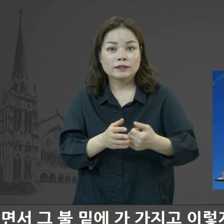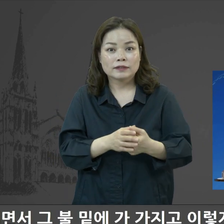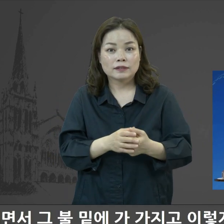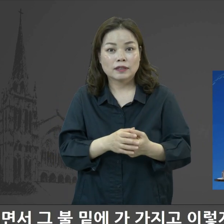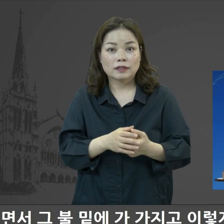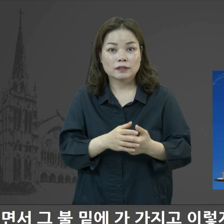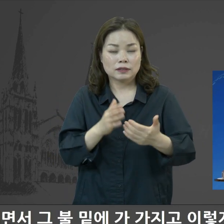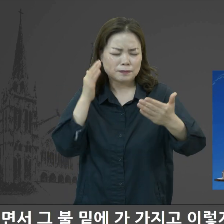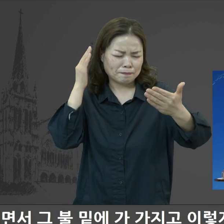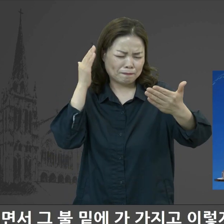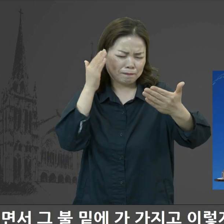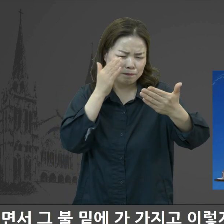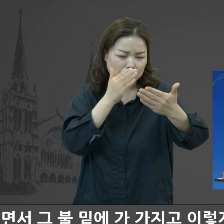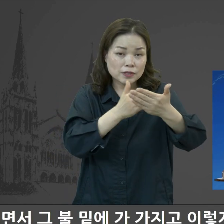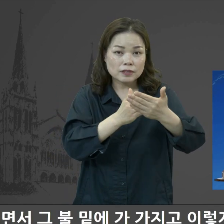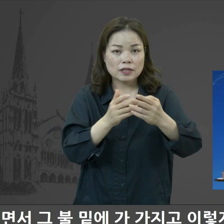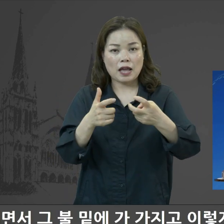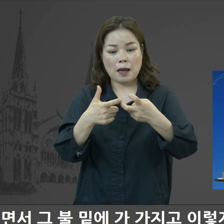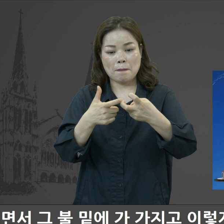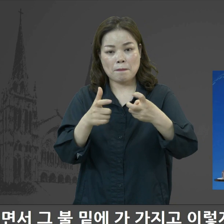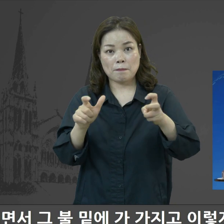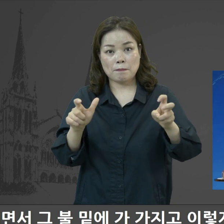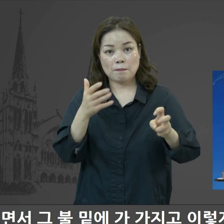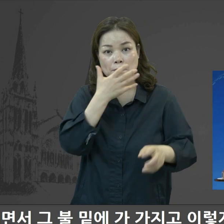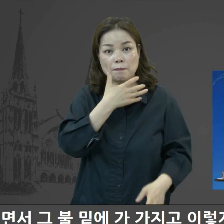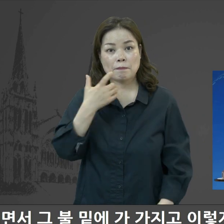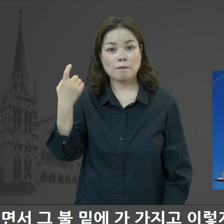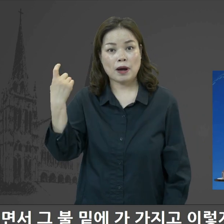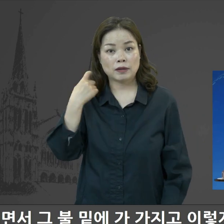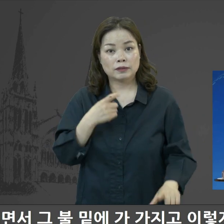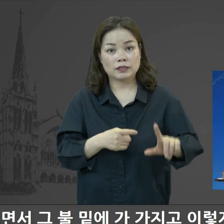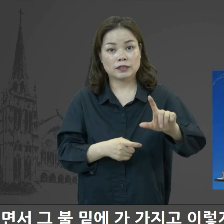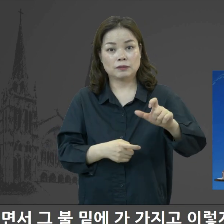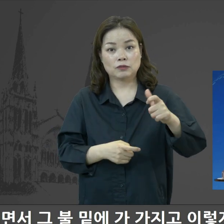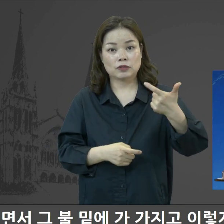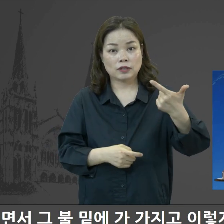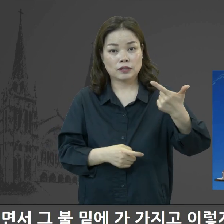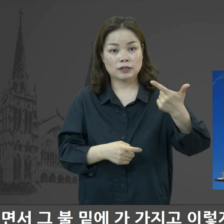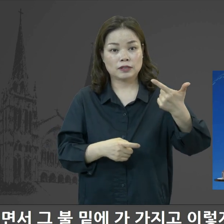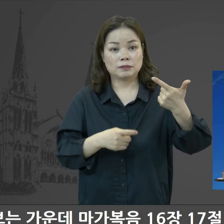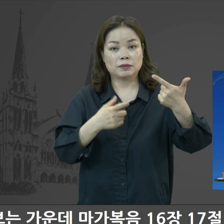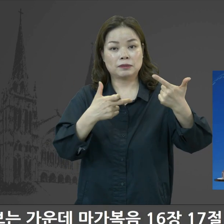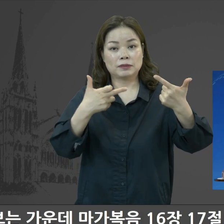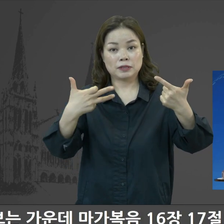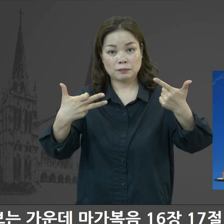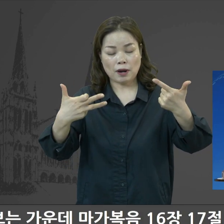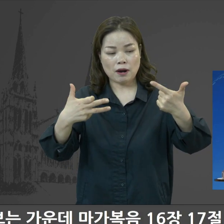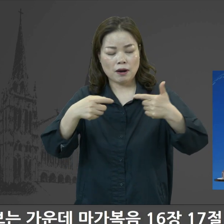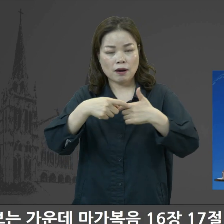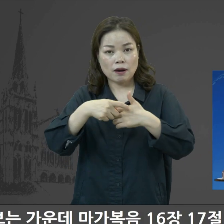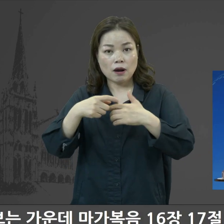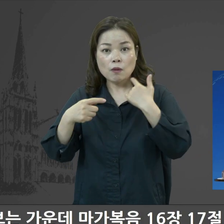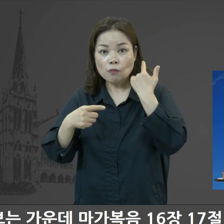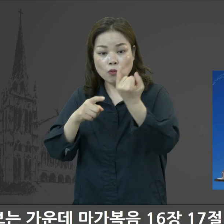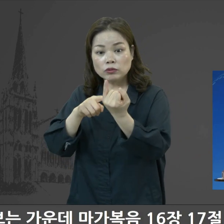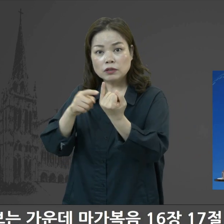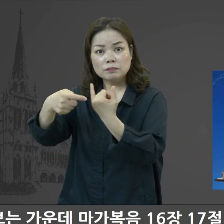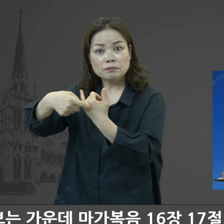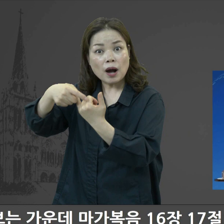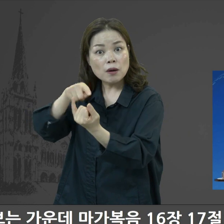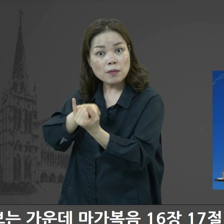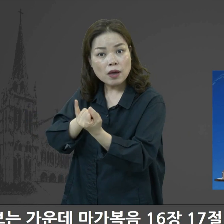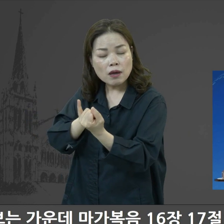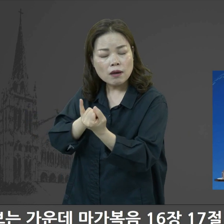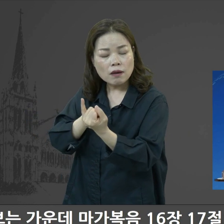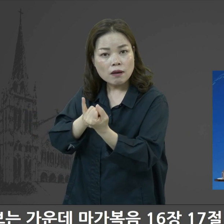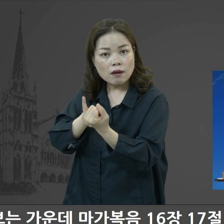보는 가운데요 마가복음 16장 17절 18절 말씀을 보는데 그 말씀이 제 가슴을 확 이렇게 그냥